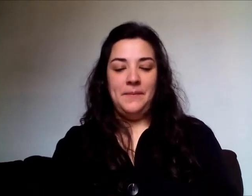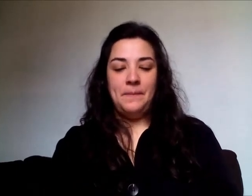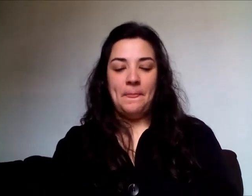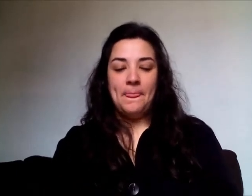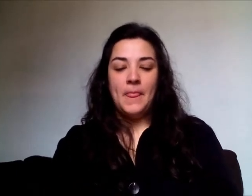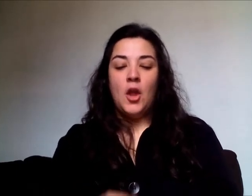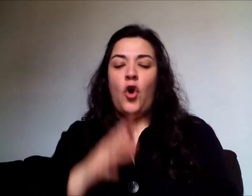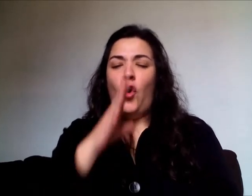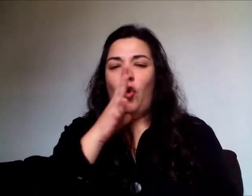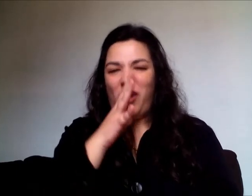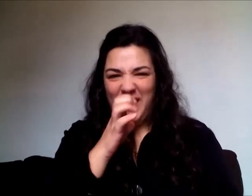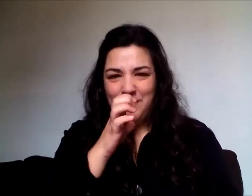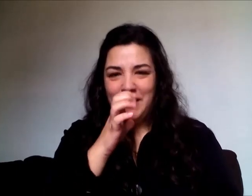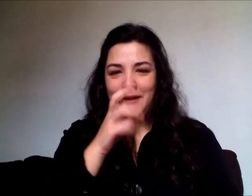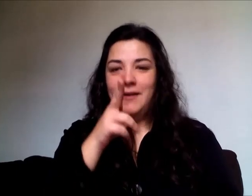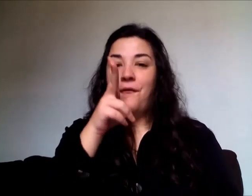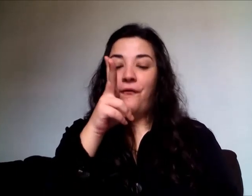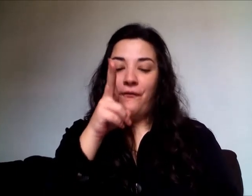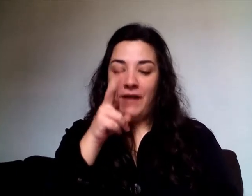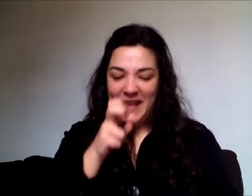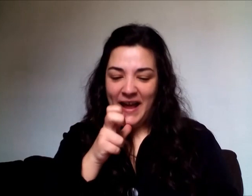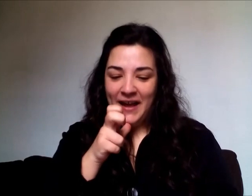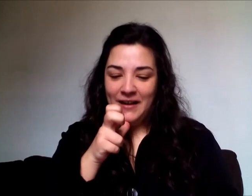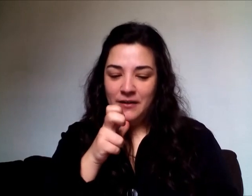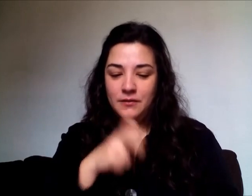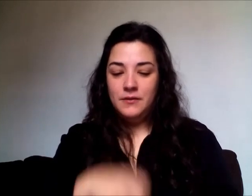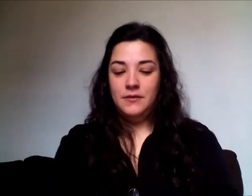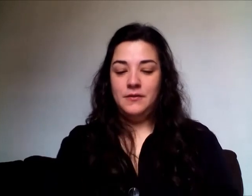¿Vale? ¿Horrible? ¿Fatal?